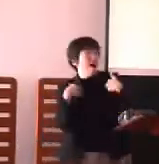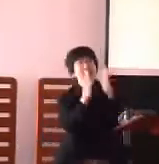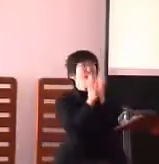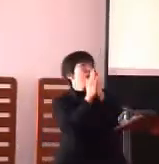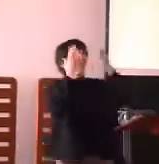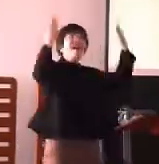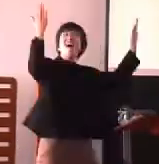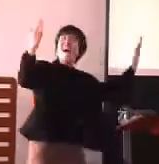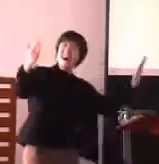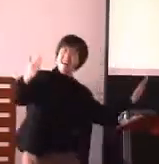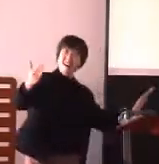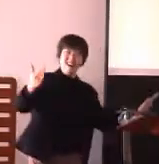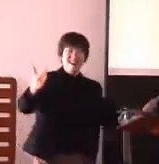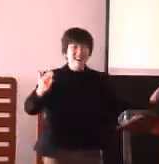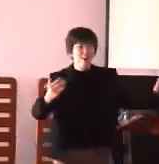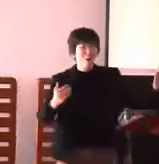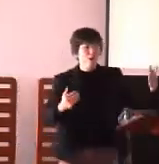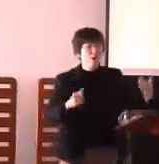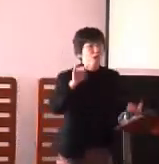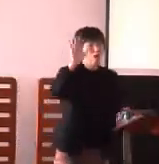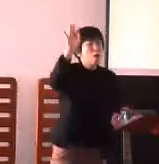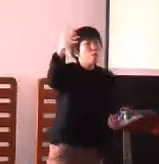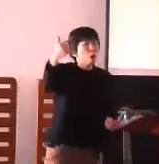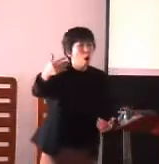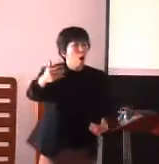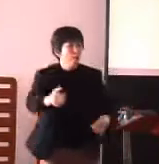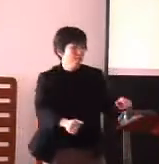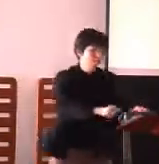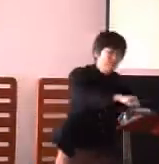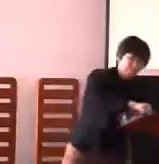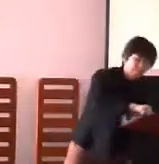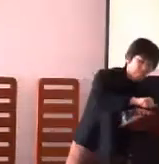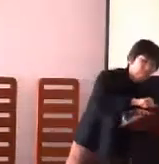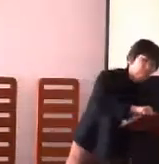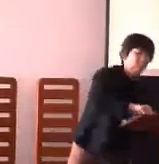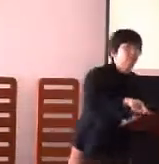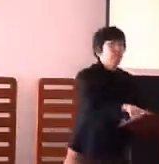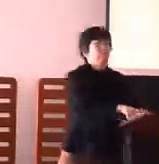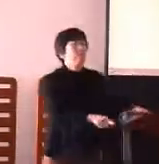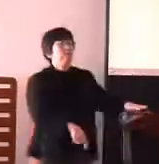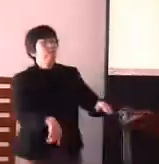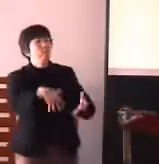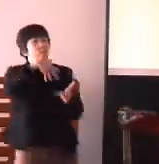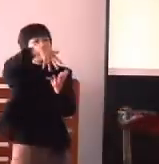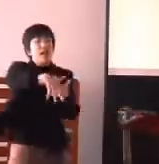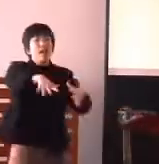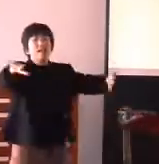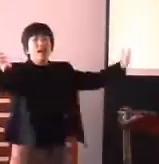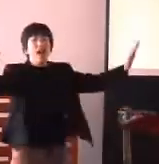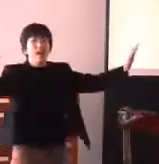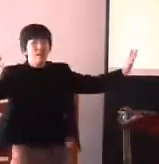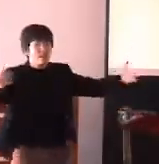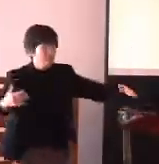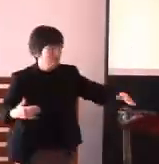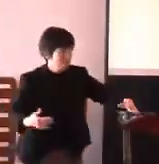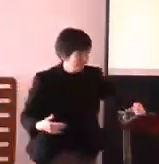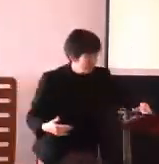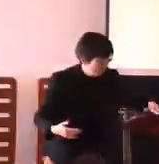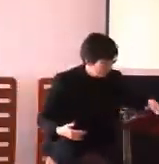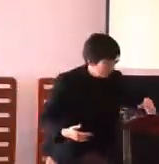うもう目がないので心には空っぽ何もない御言葉も何も